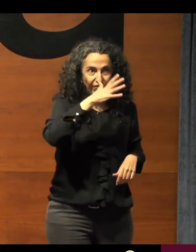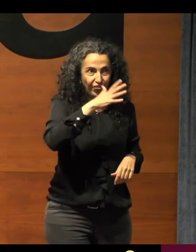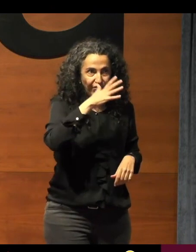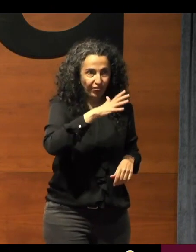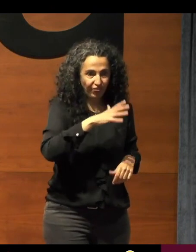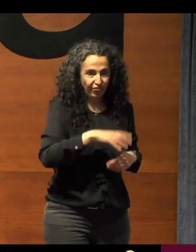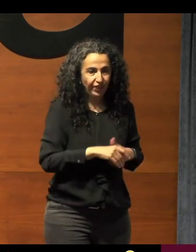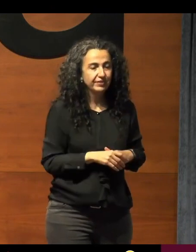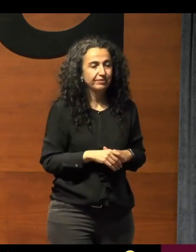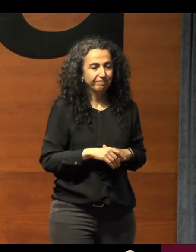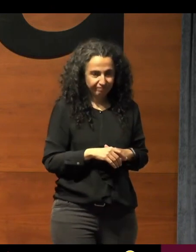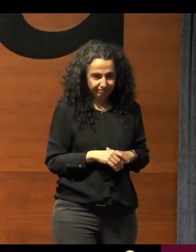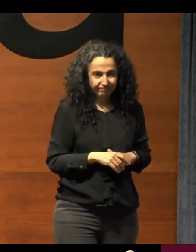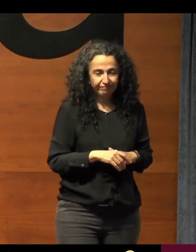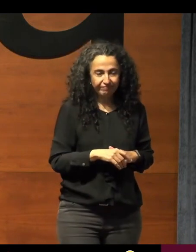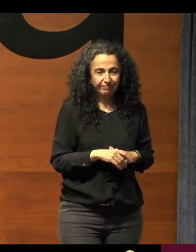Jerez de la Frontera,